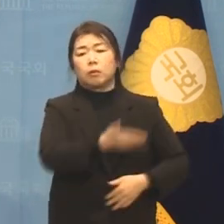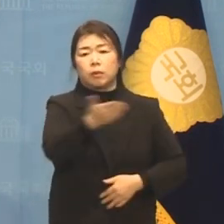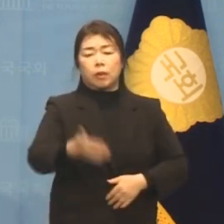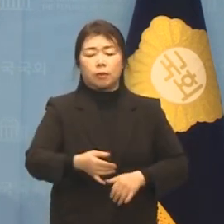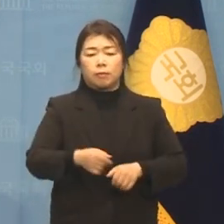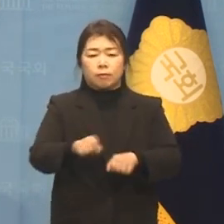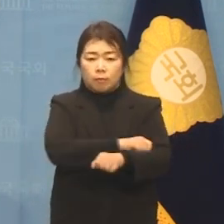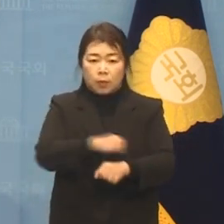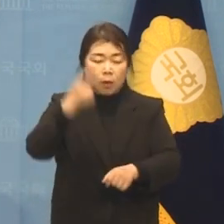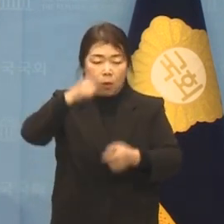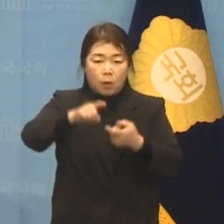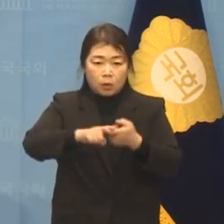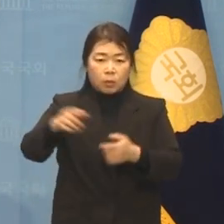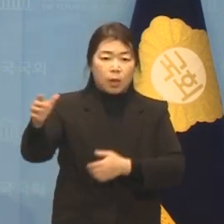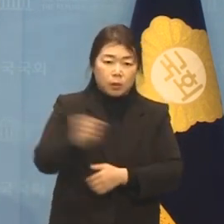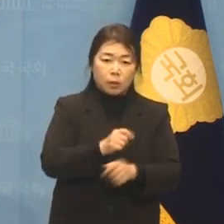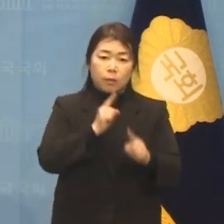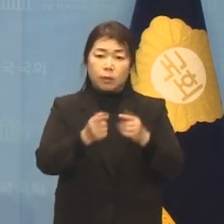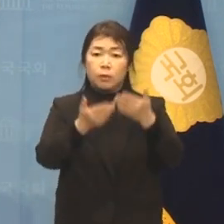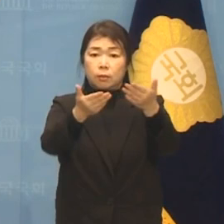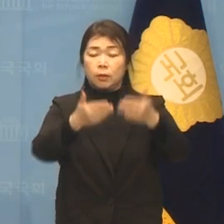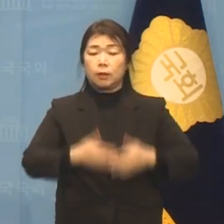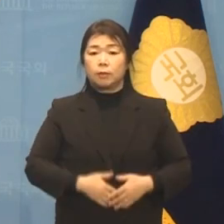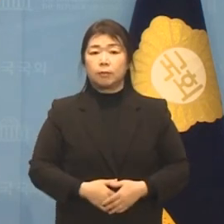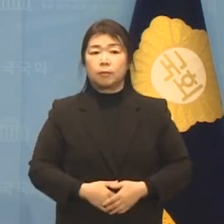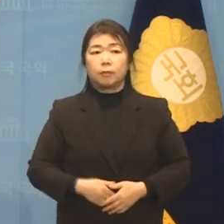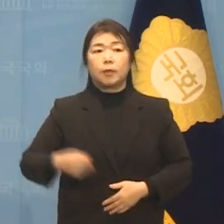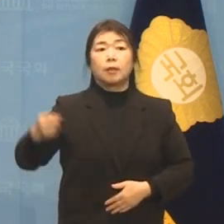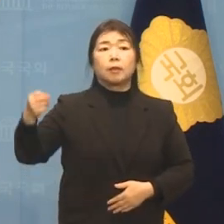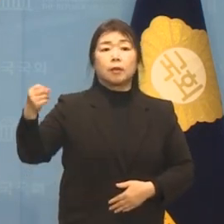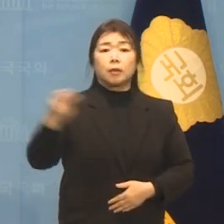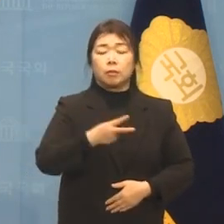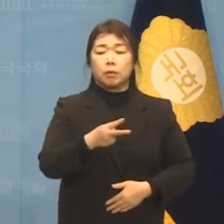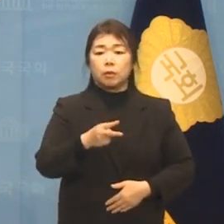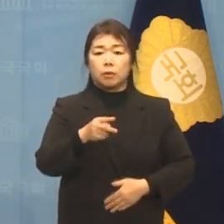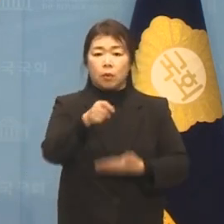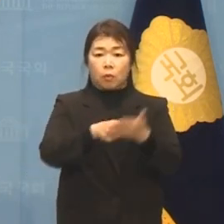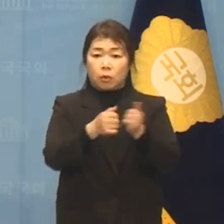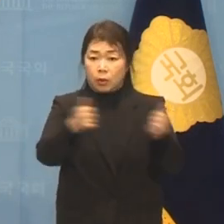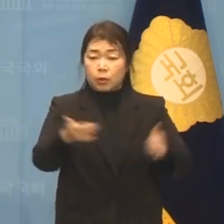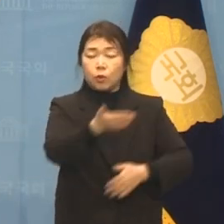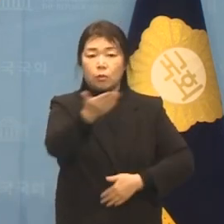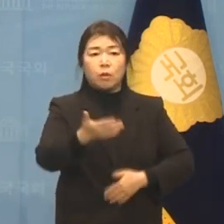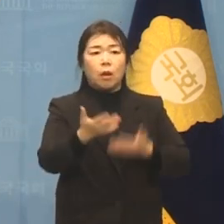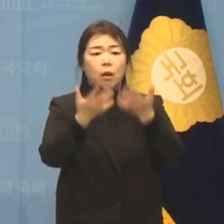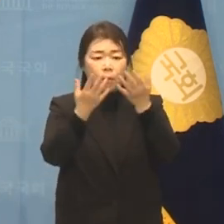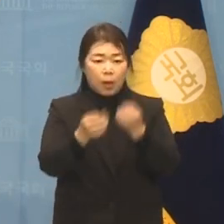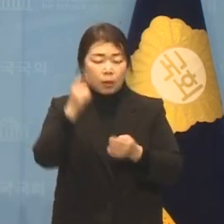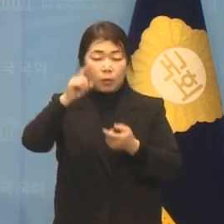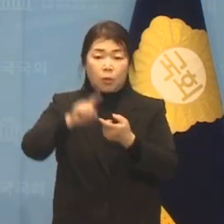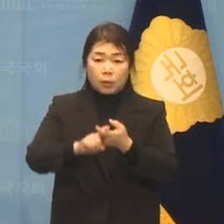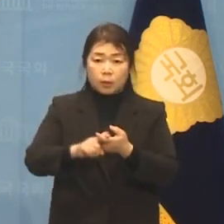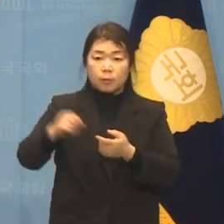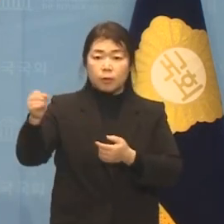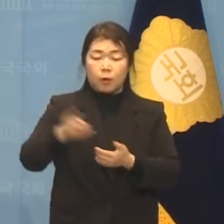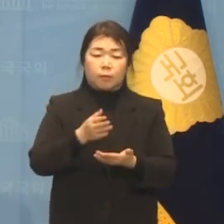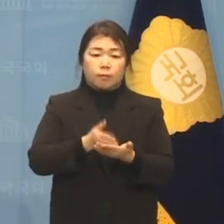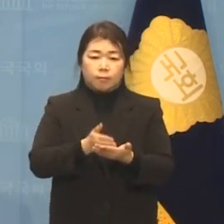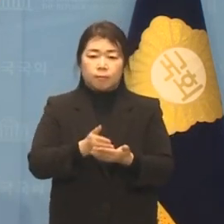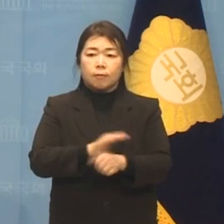각별한 관심에 촉구하는 바입니다. 다시 한번 언론인 여러분께서도 많은 관심과